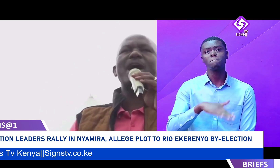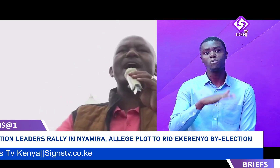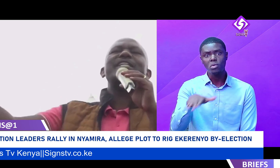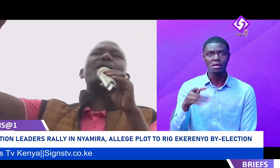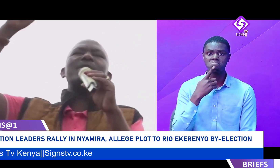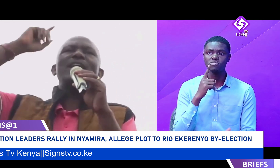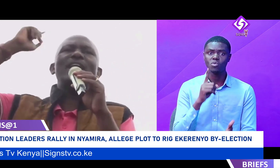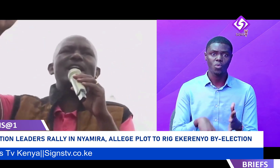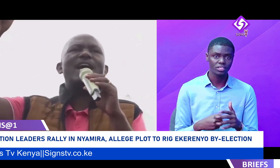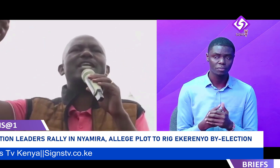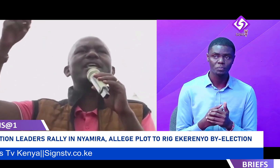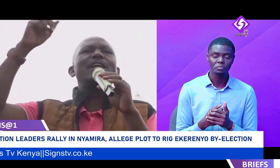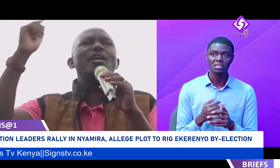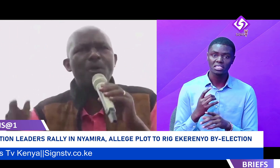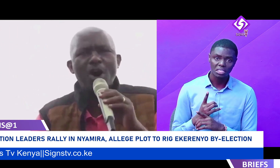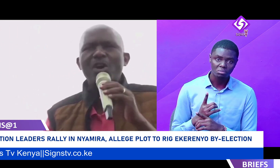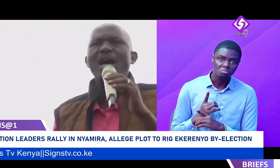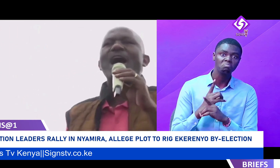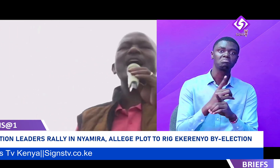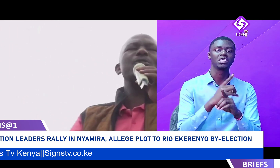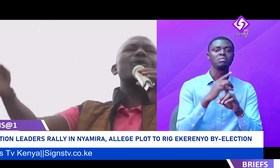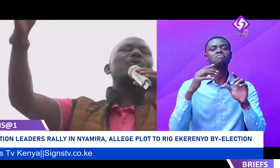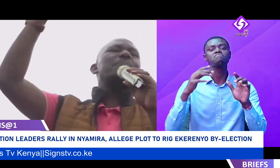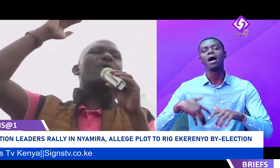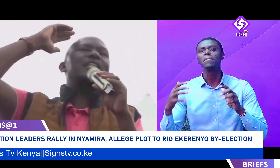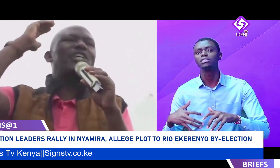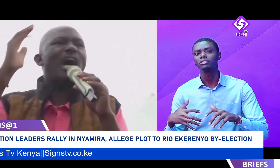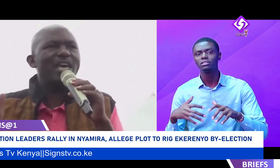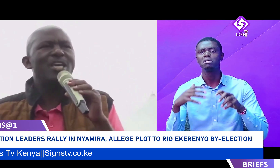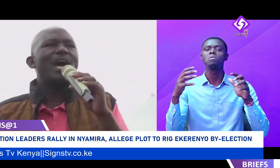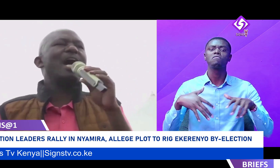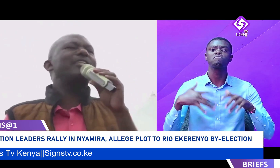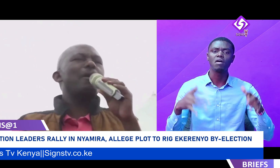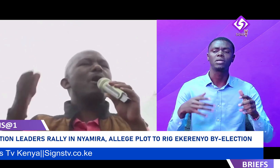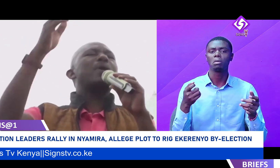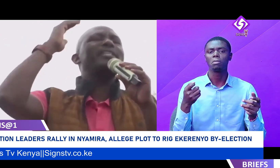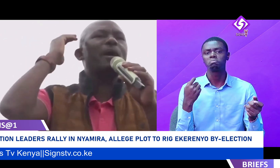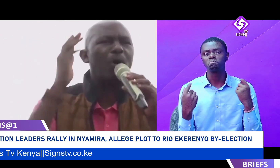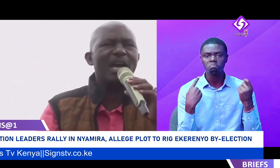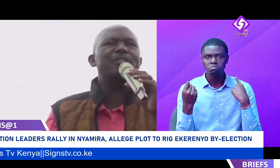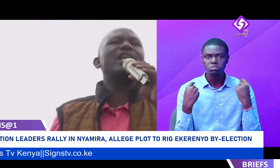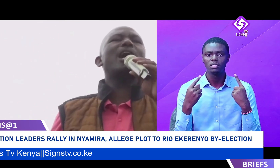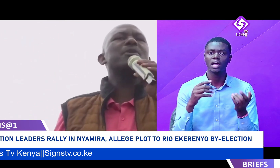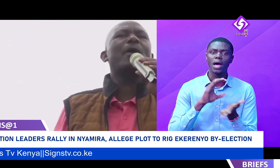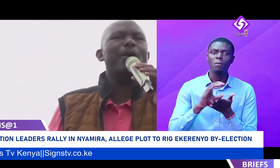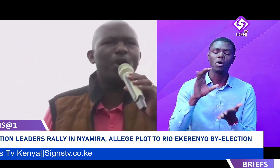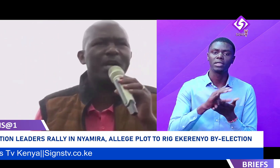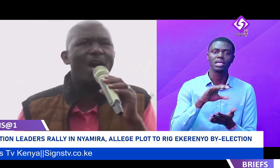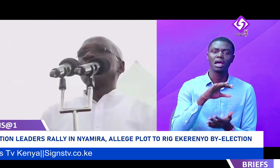akasema eti amelinda kilimo, ati wakulima wa chai, ati amewapatia bonus ila hamjawahi ona.